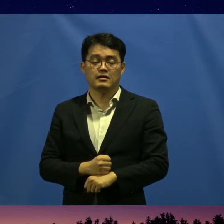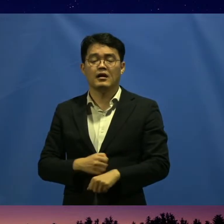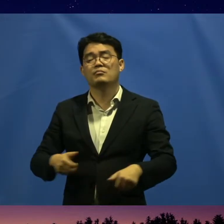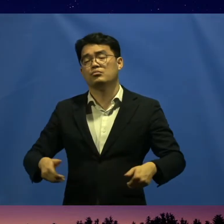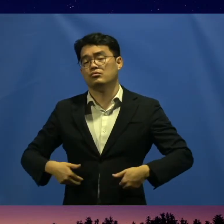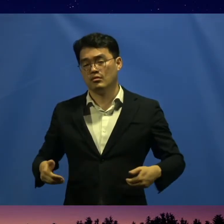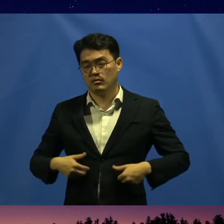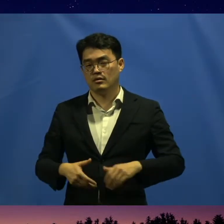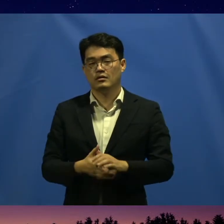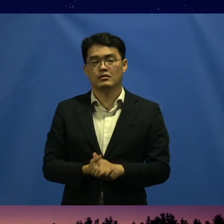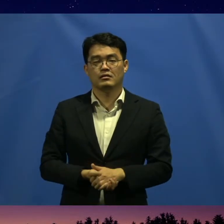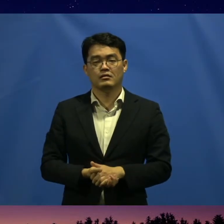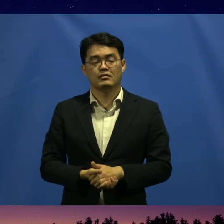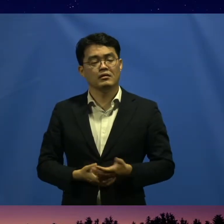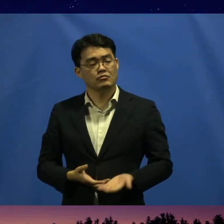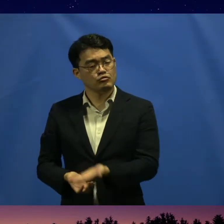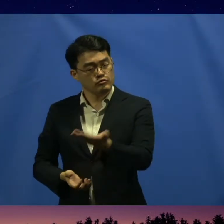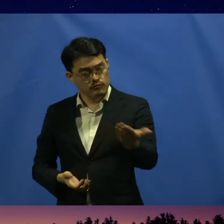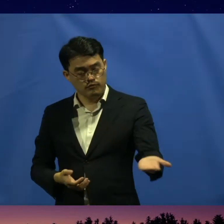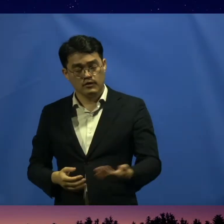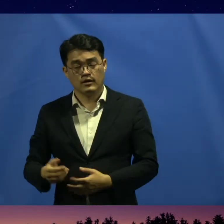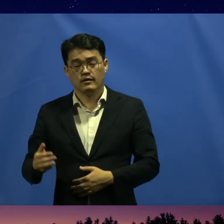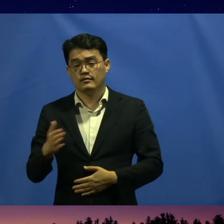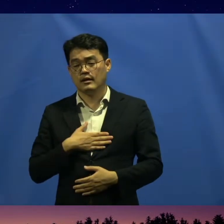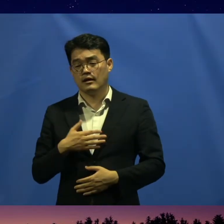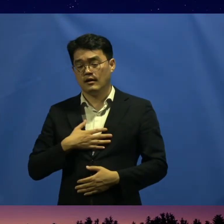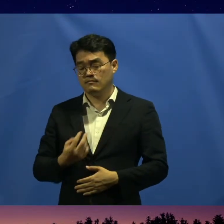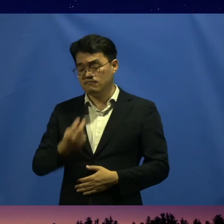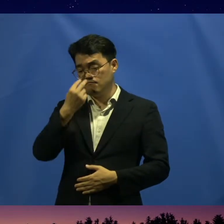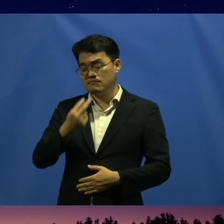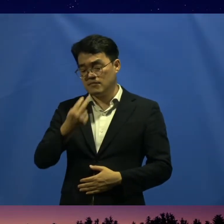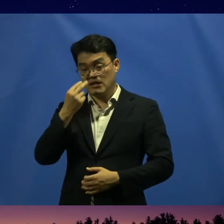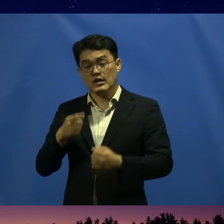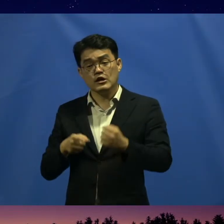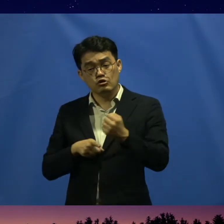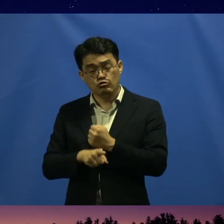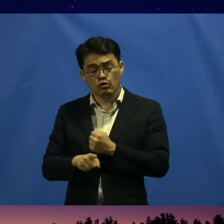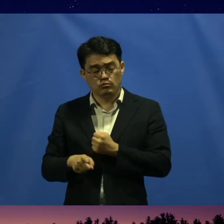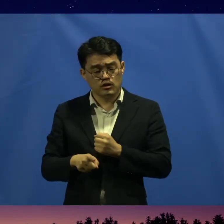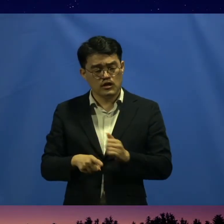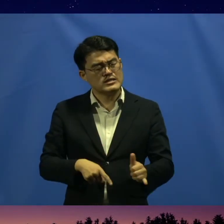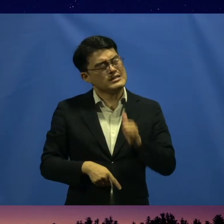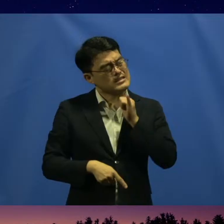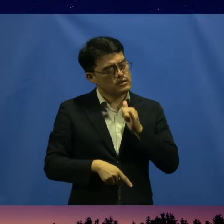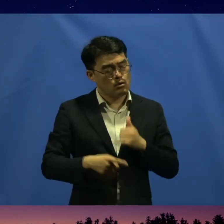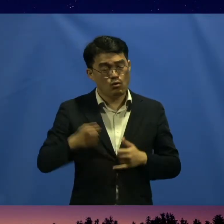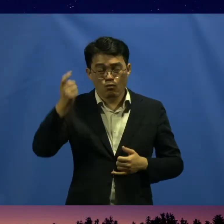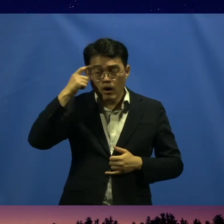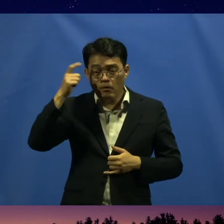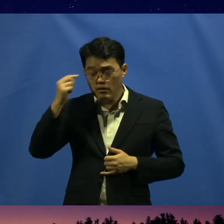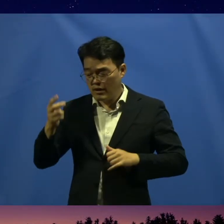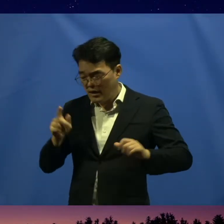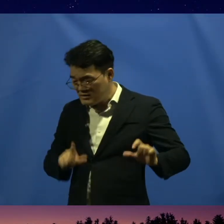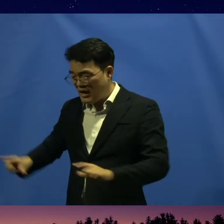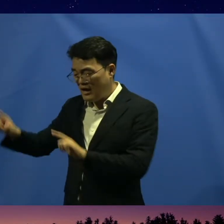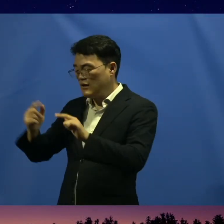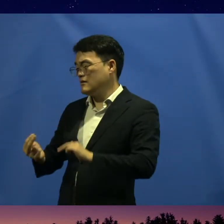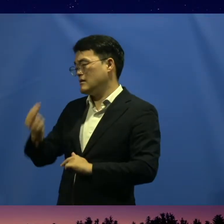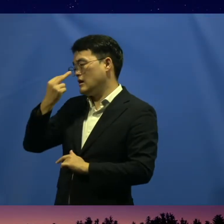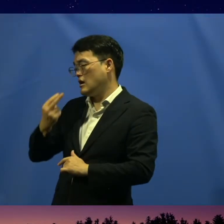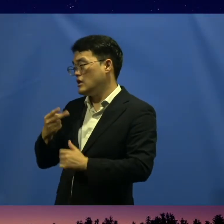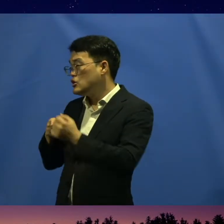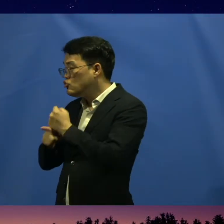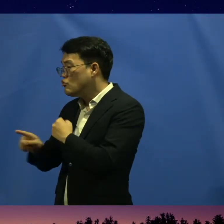목숨을 왜 끊어요. 여러분, 내가 살아야 될 본질적인 이유를 모르니까, 목적을 모르니까 우리는 휘둘리는 거예요. 사람들의